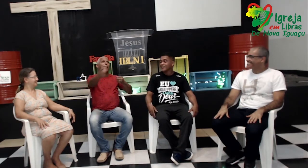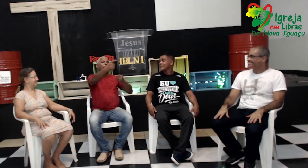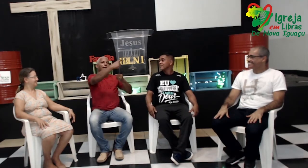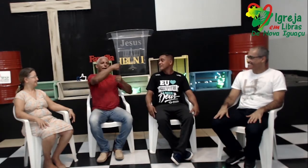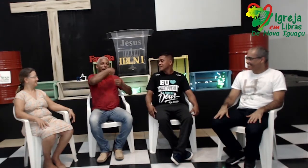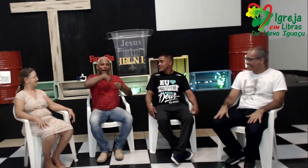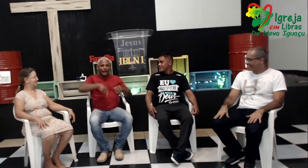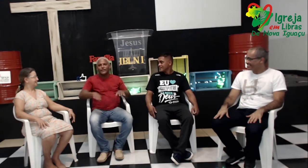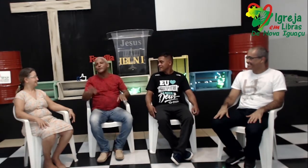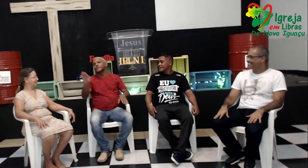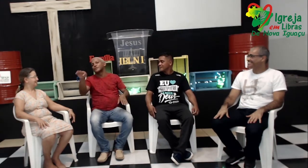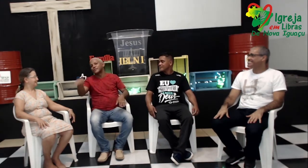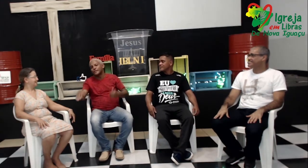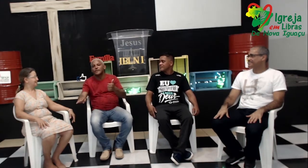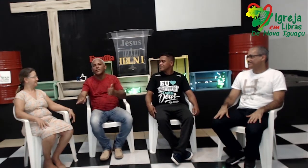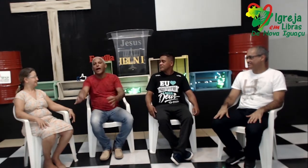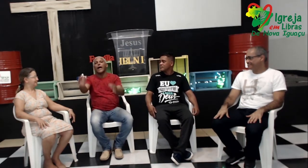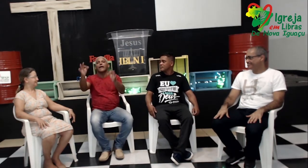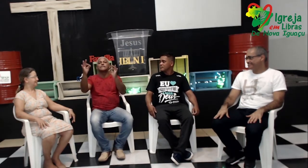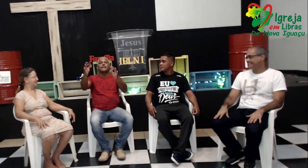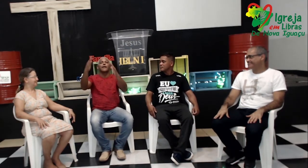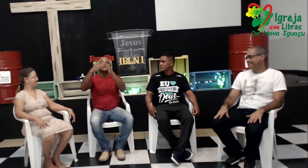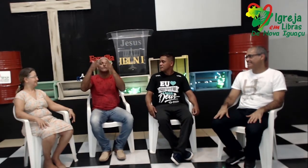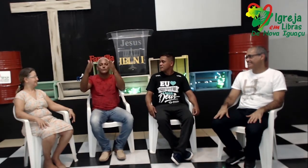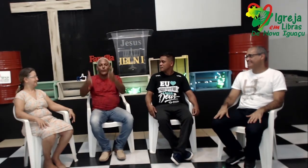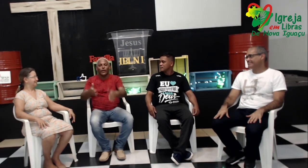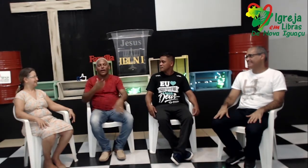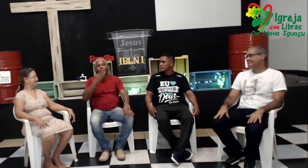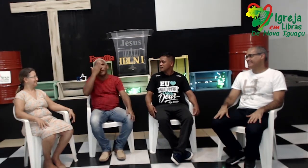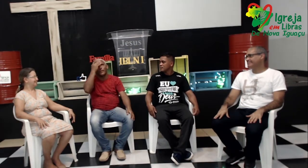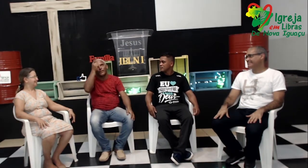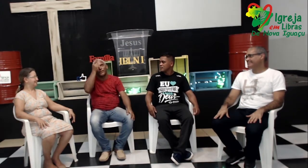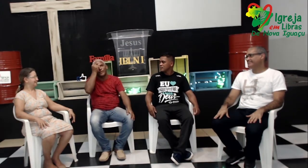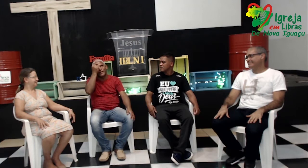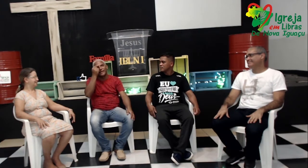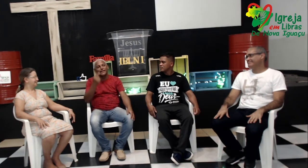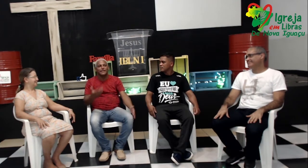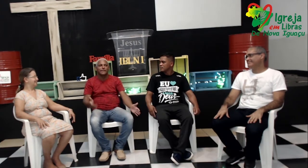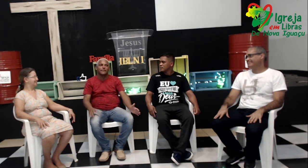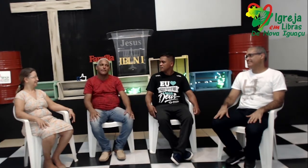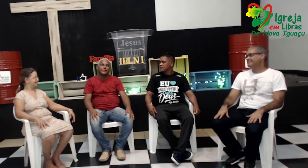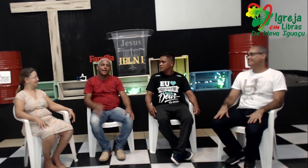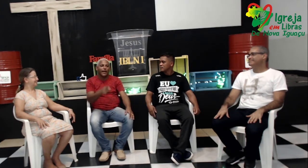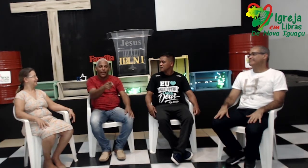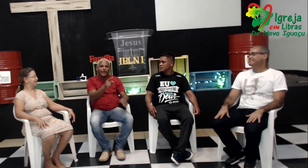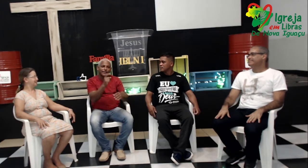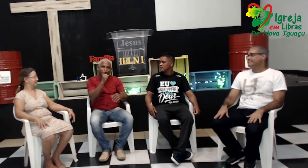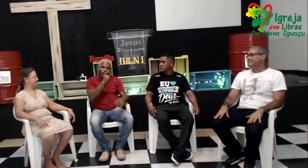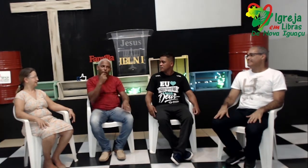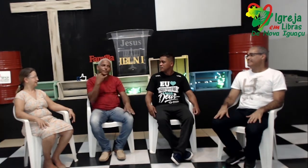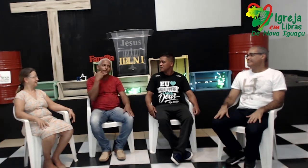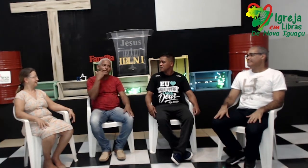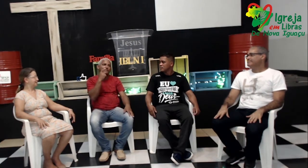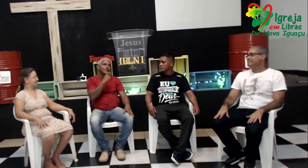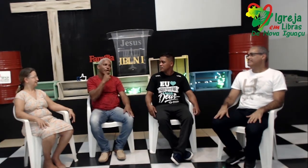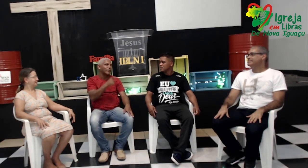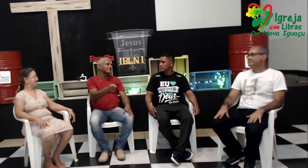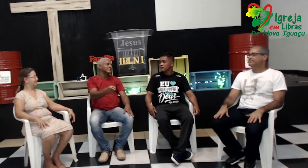Aí nós voltamos e conseguimos e achamos o caminho, né? Porque o GPS não estava